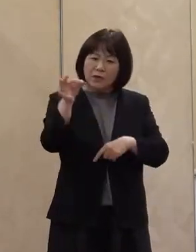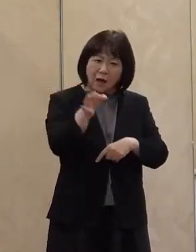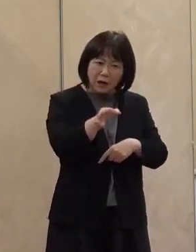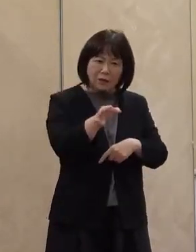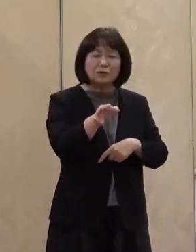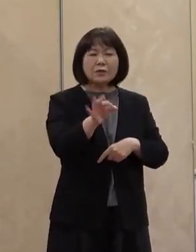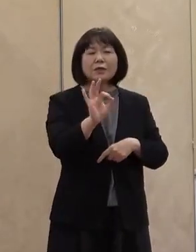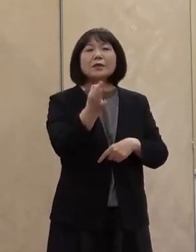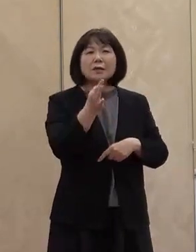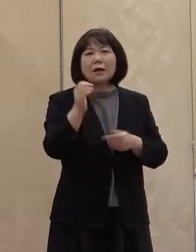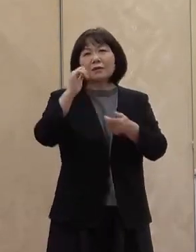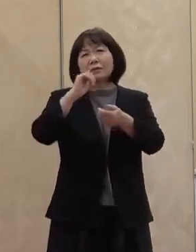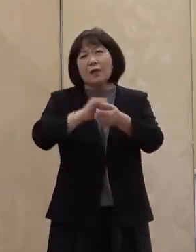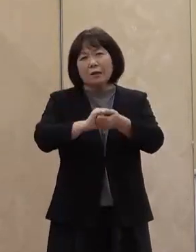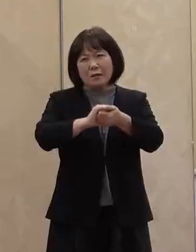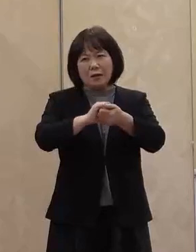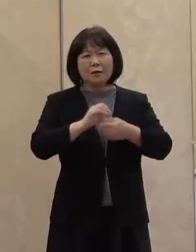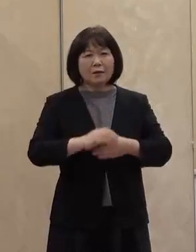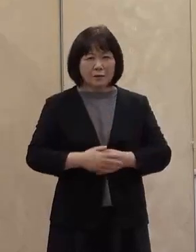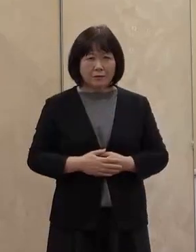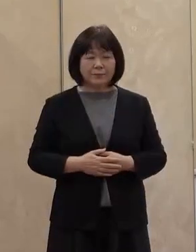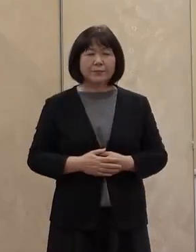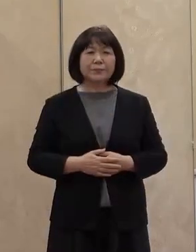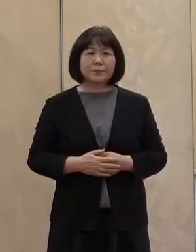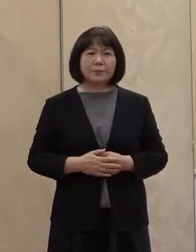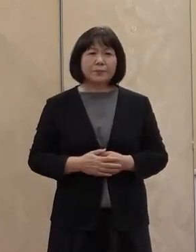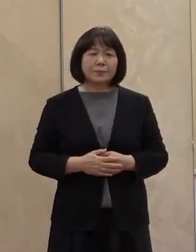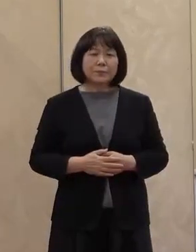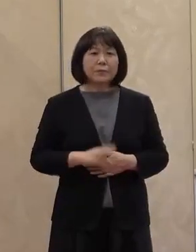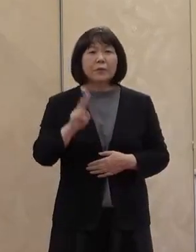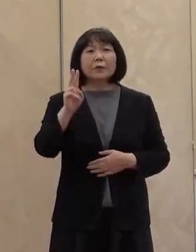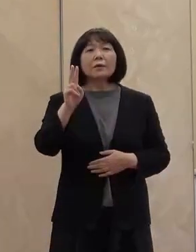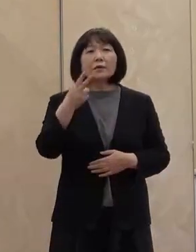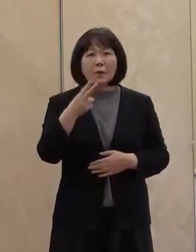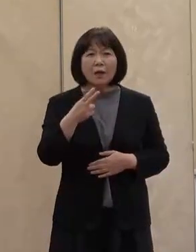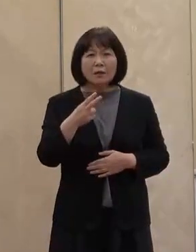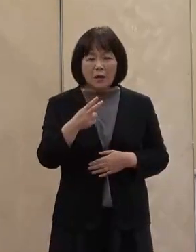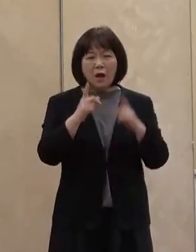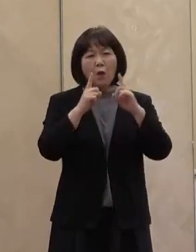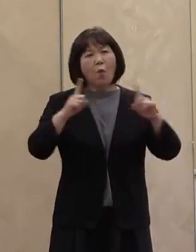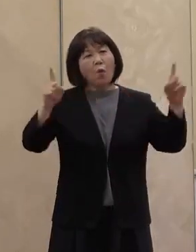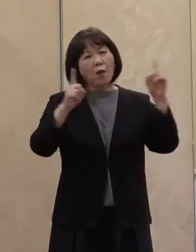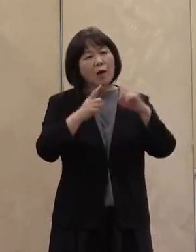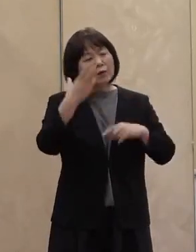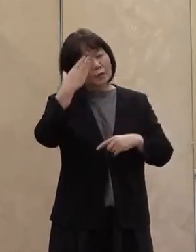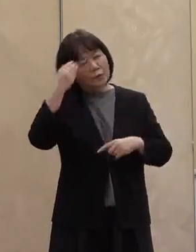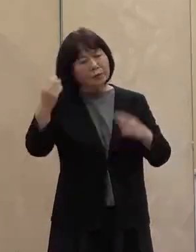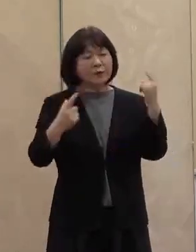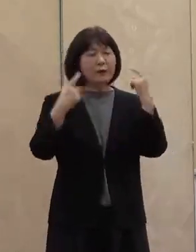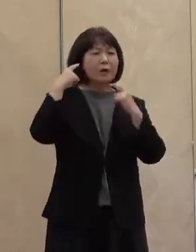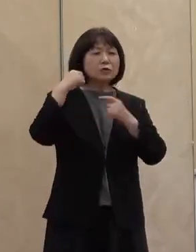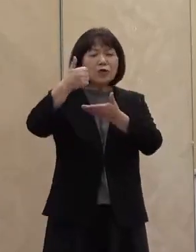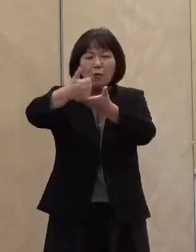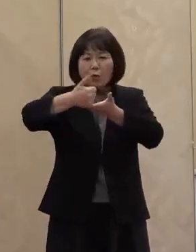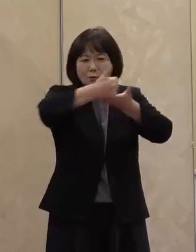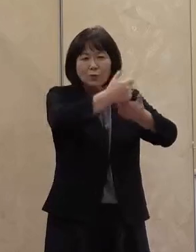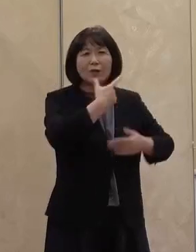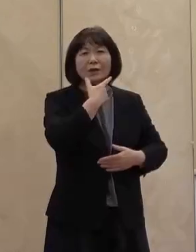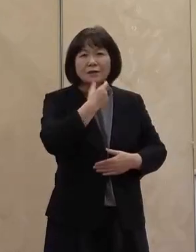も安く設定をした料金であります。またあの音楽の関心の高い学生も招待をします